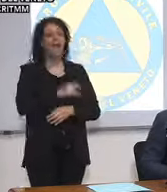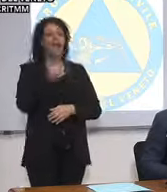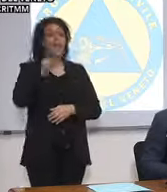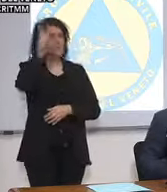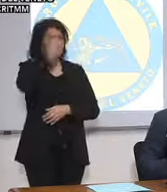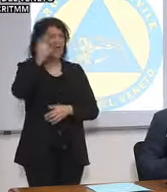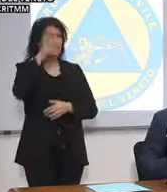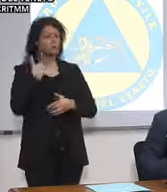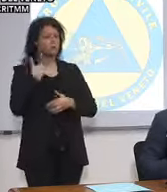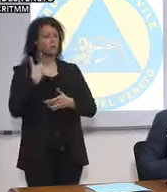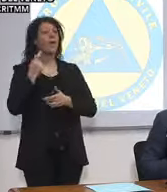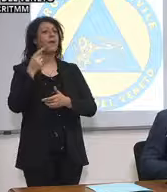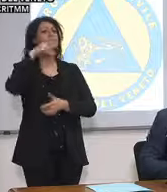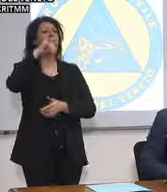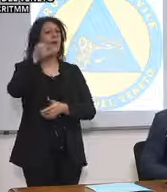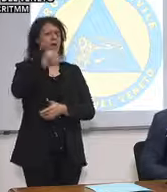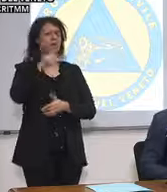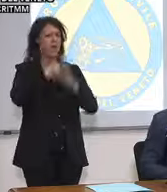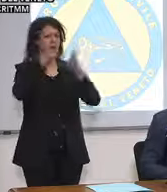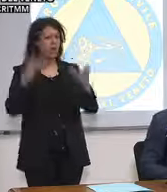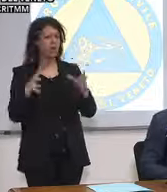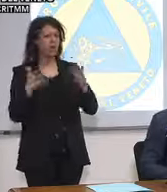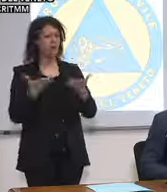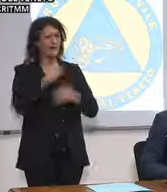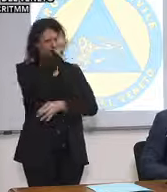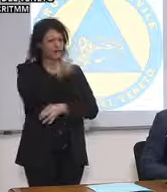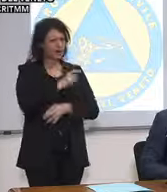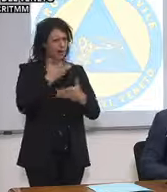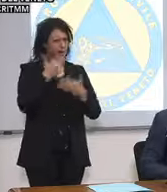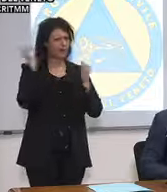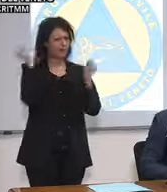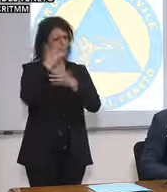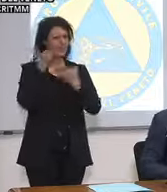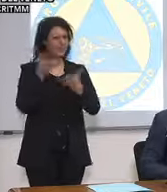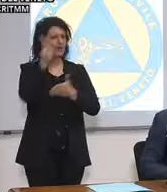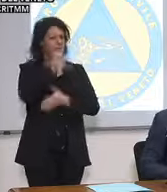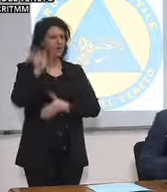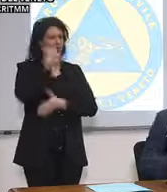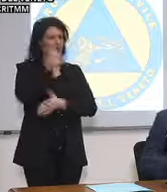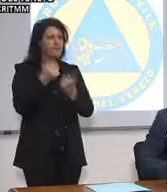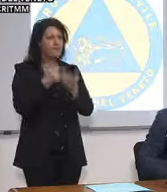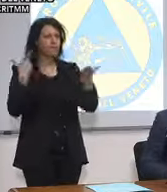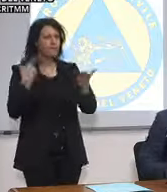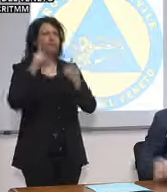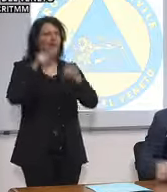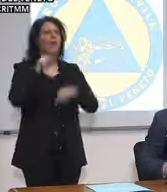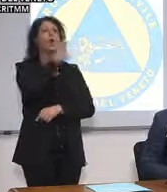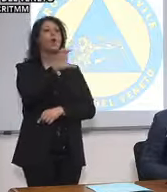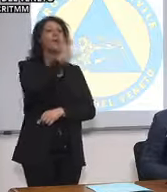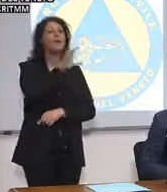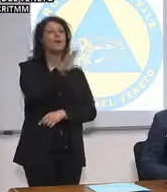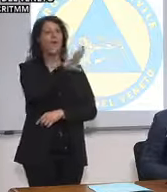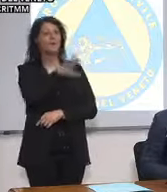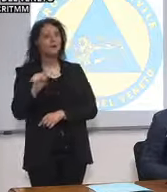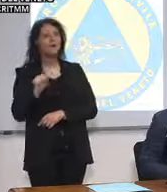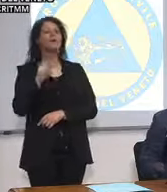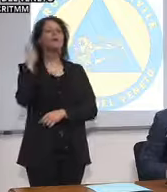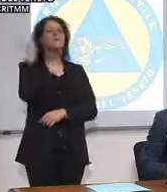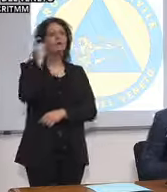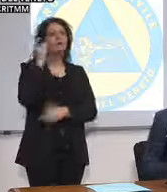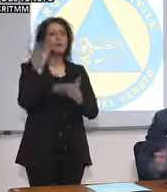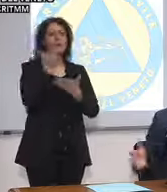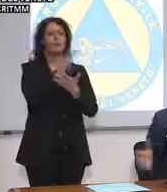può dimenticare di questa zona produttiva e di altre zone improduttive importanti come la Lombardia, l'Emilia Romagna, Friuli Venezia